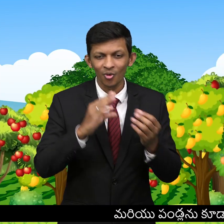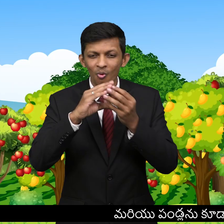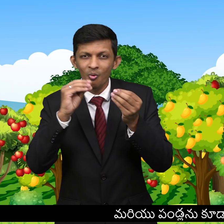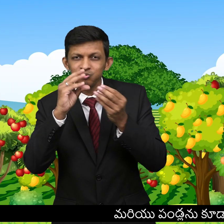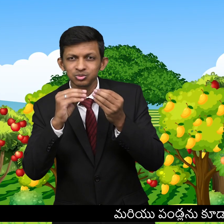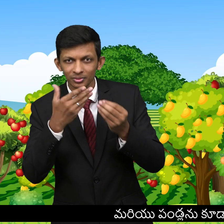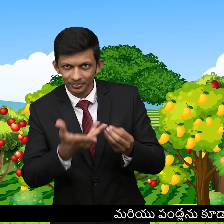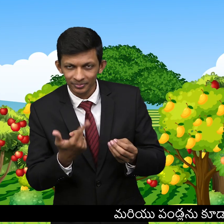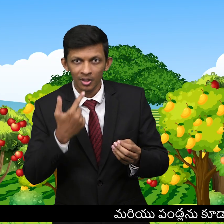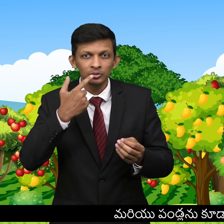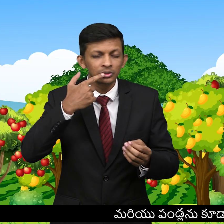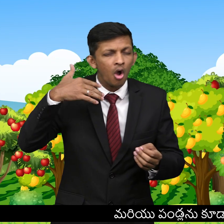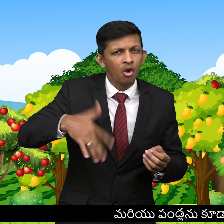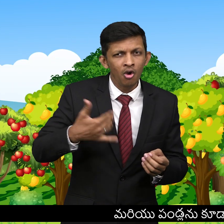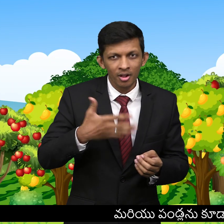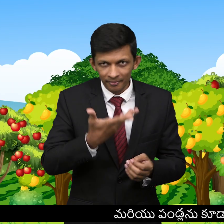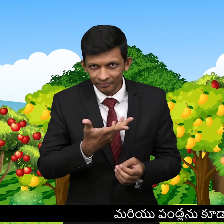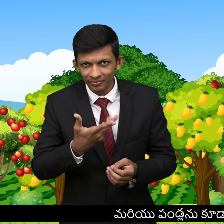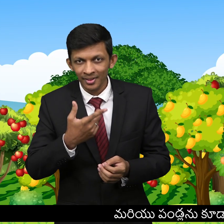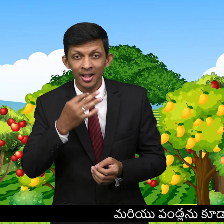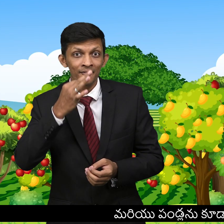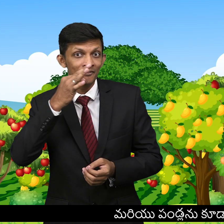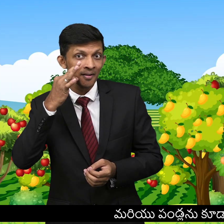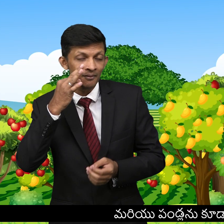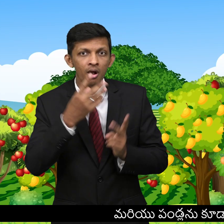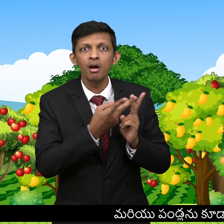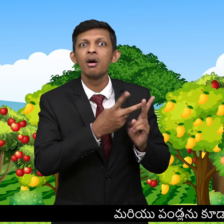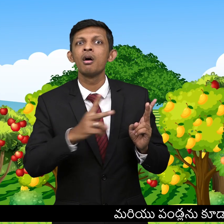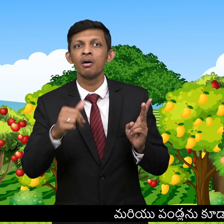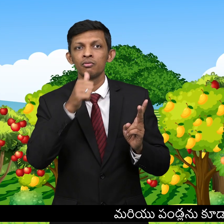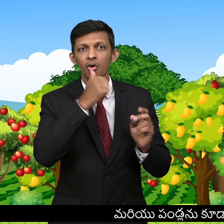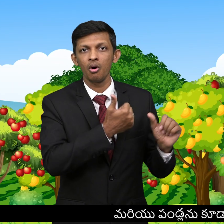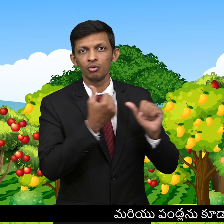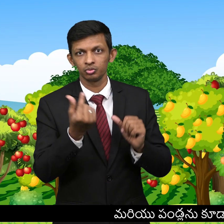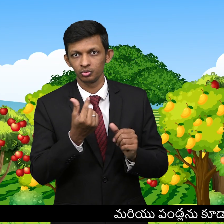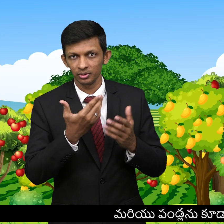మరియు పండ్లను కూడా పండించడానికి ఉపయోగిస్తారు.